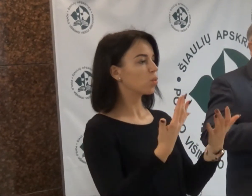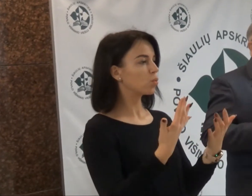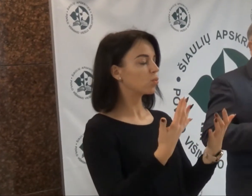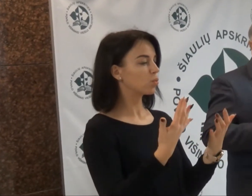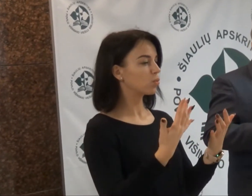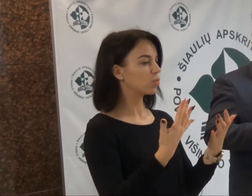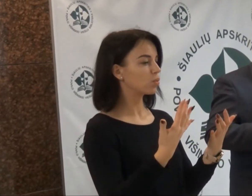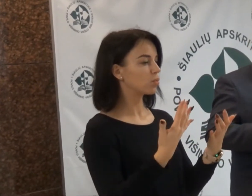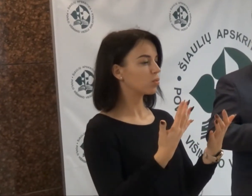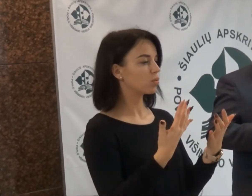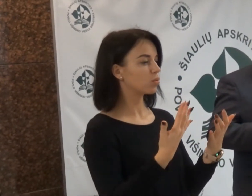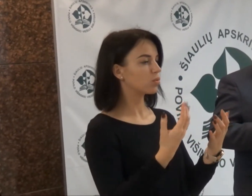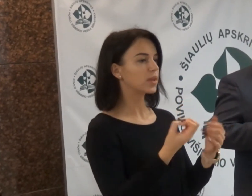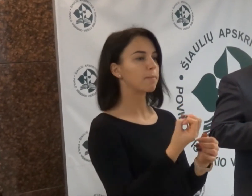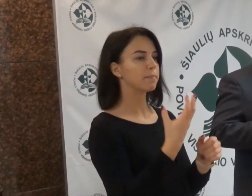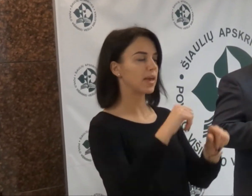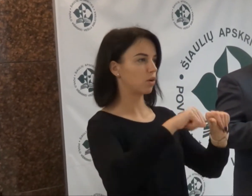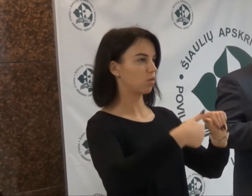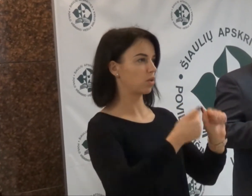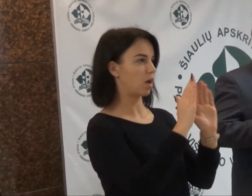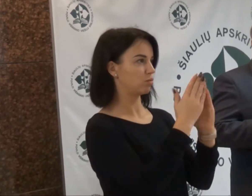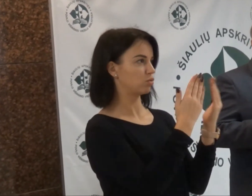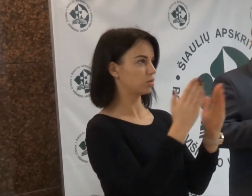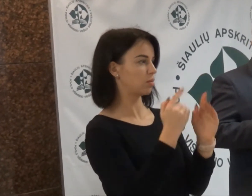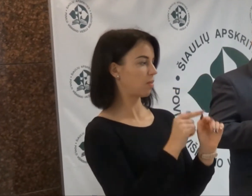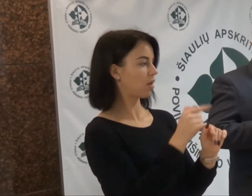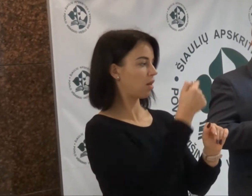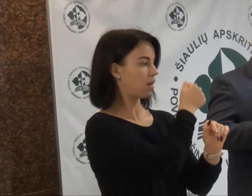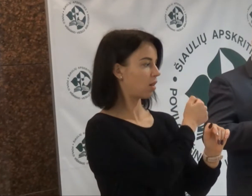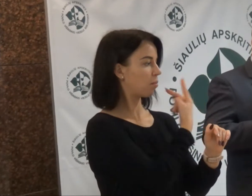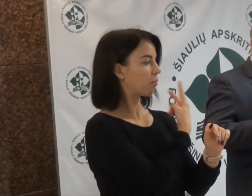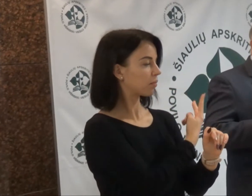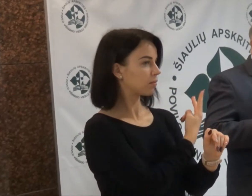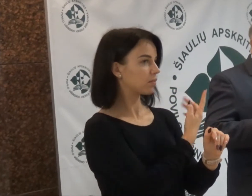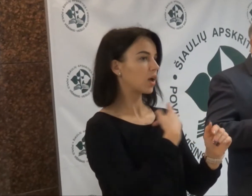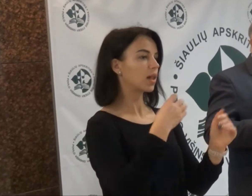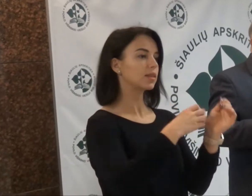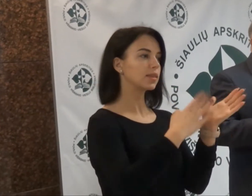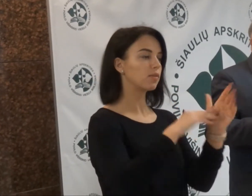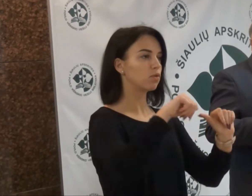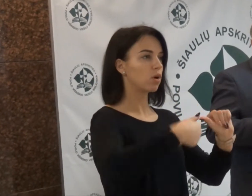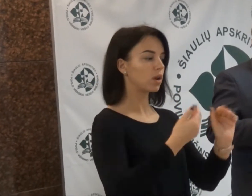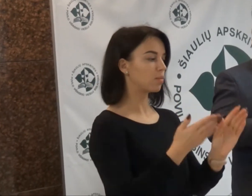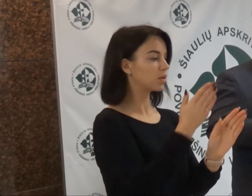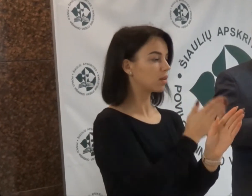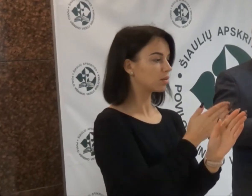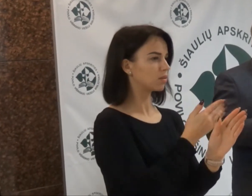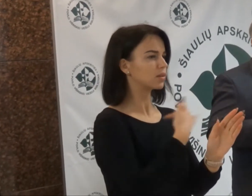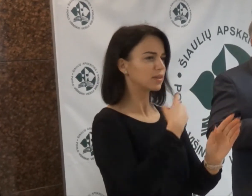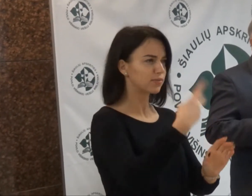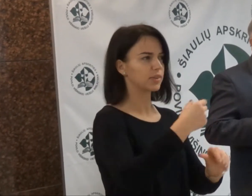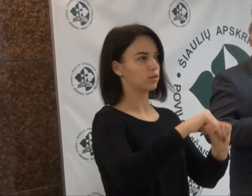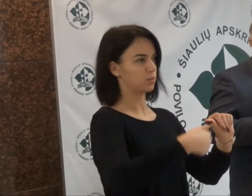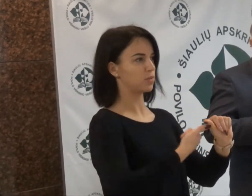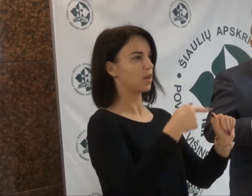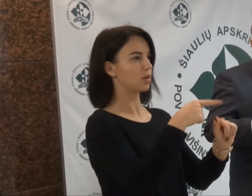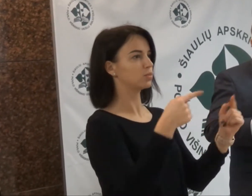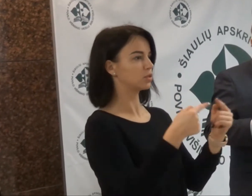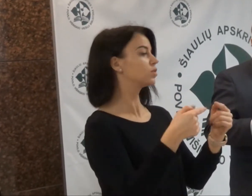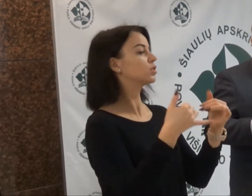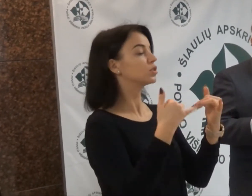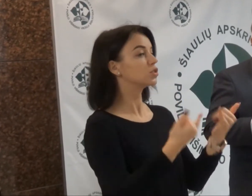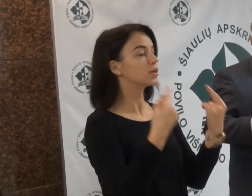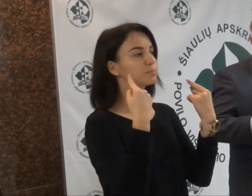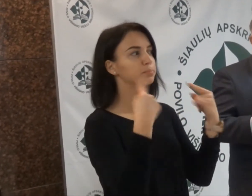į 15 amžiaus biblioteką, ar kad ir į 19, tegul ir 20, šiandien